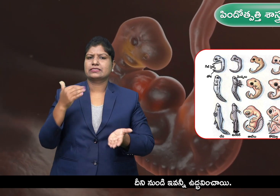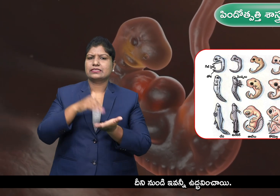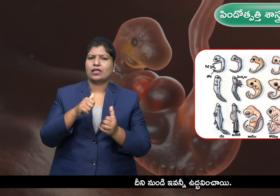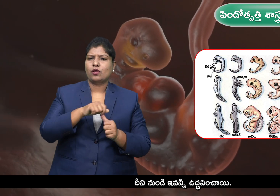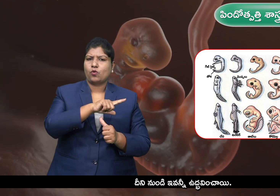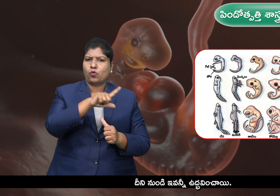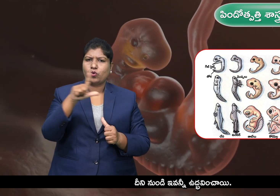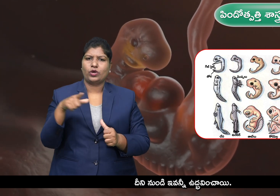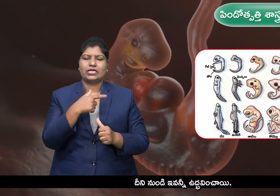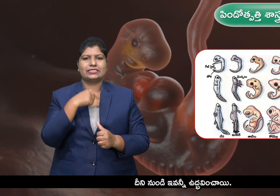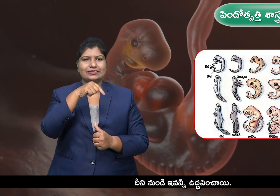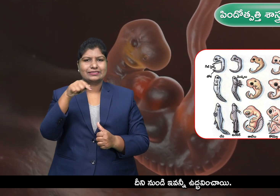ఉద్భవించాయి.